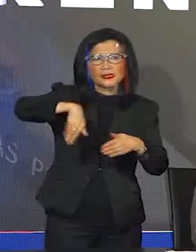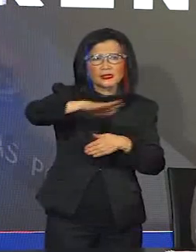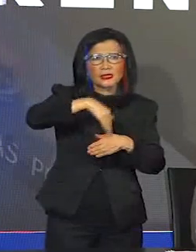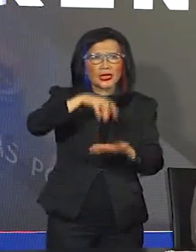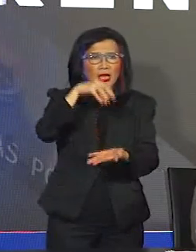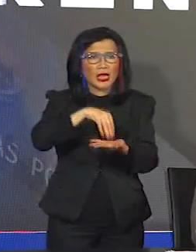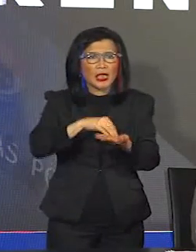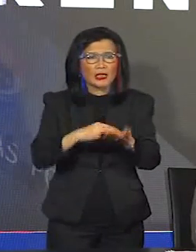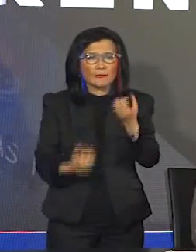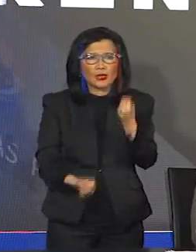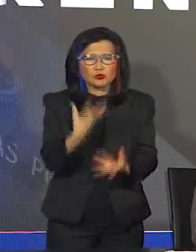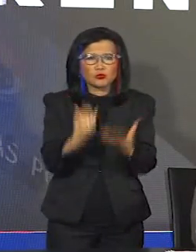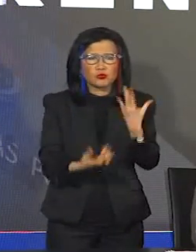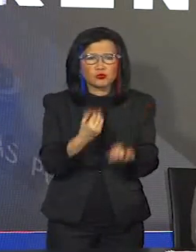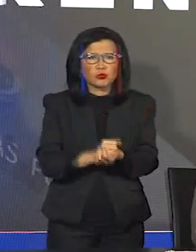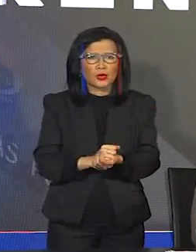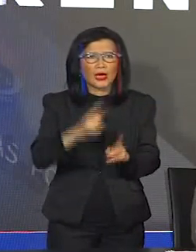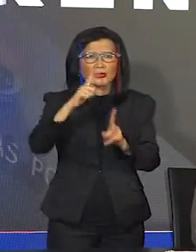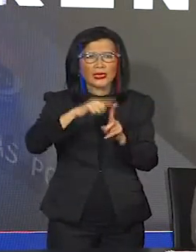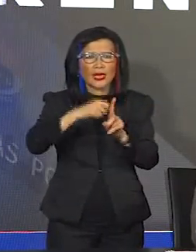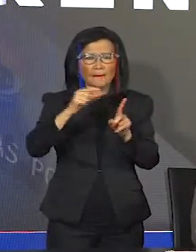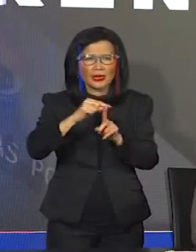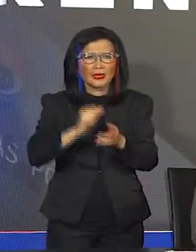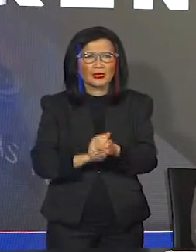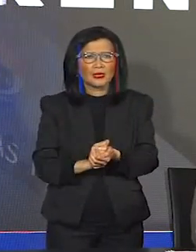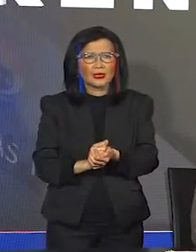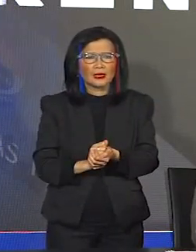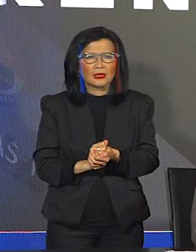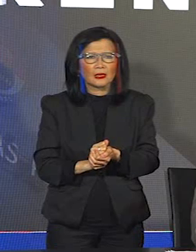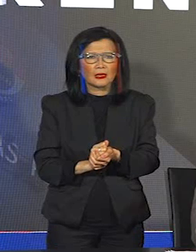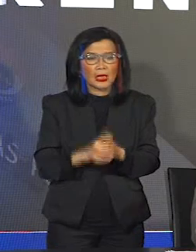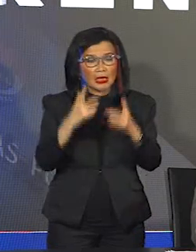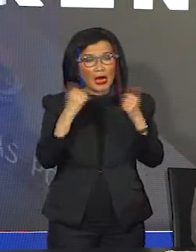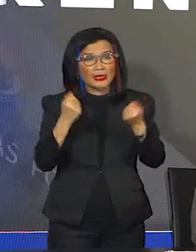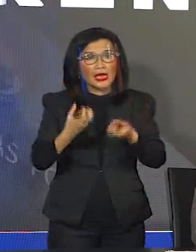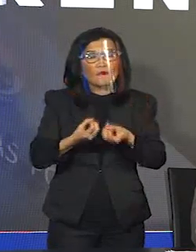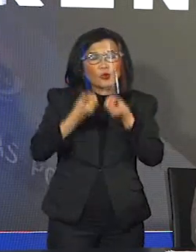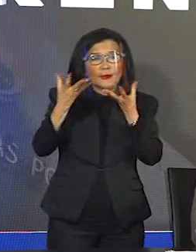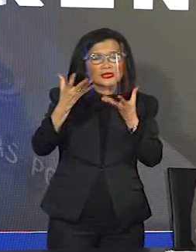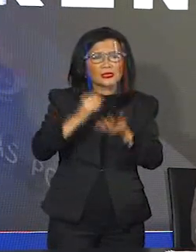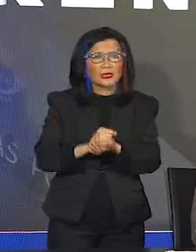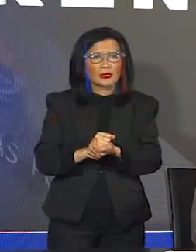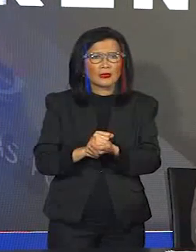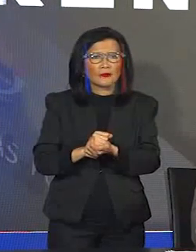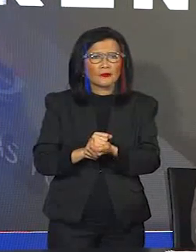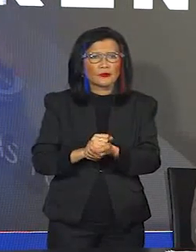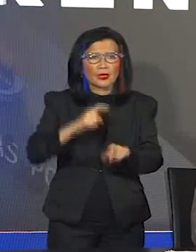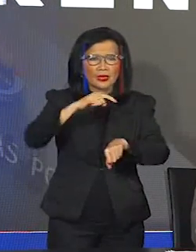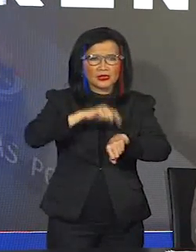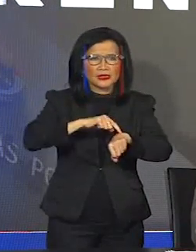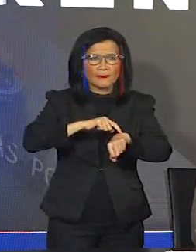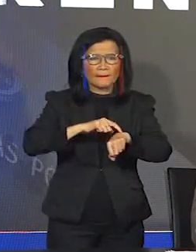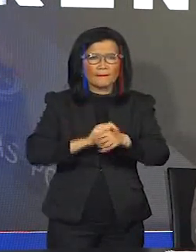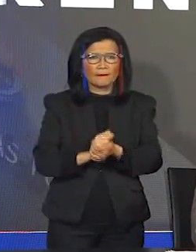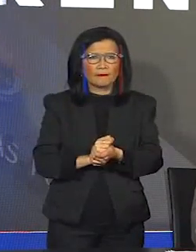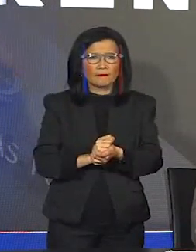sekitar tempat kejadian perkara atau TKP, didapati informasi pada pukul